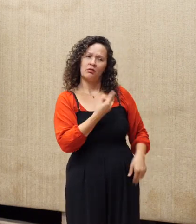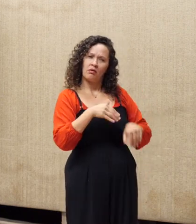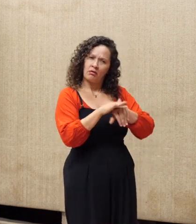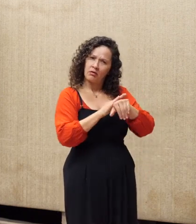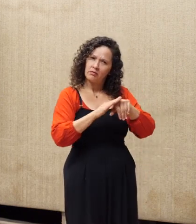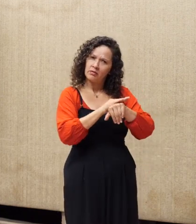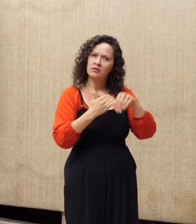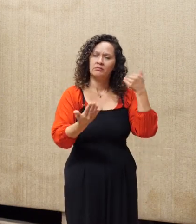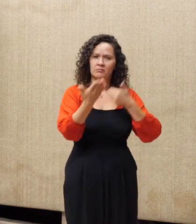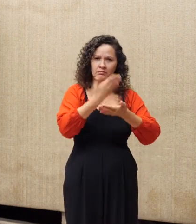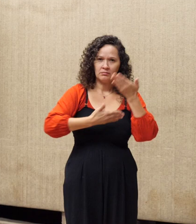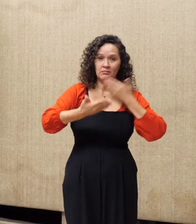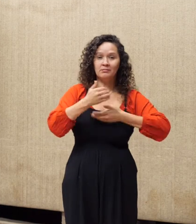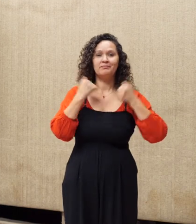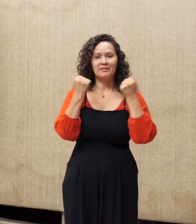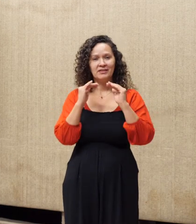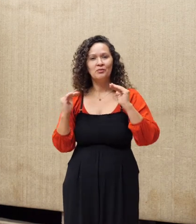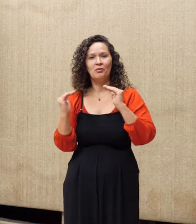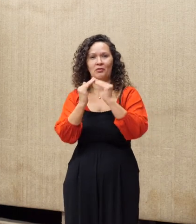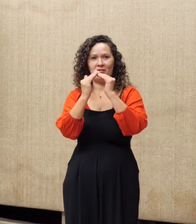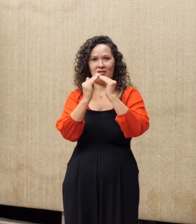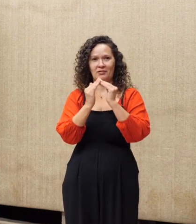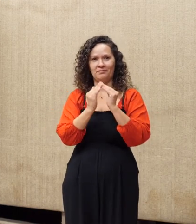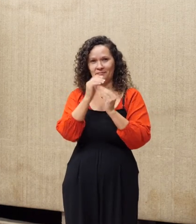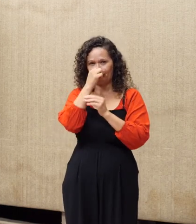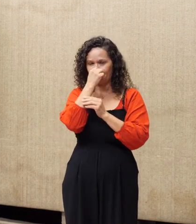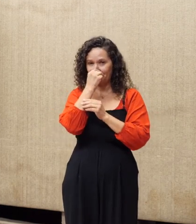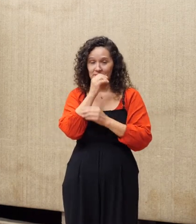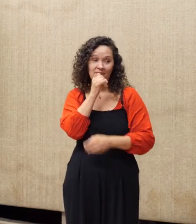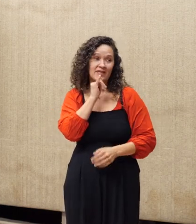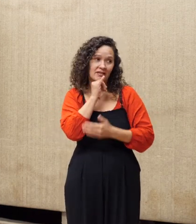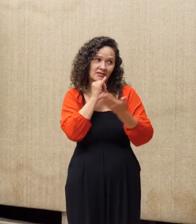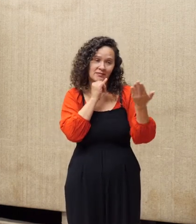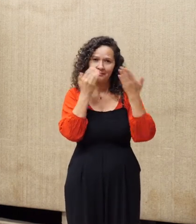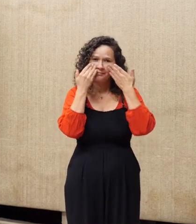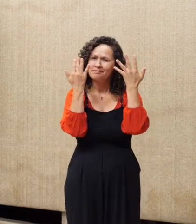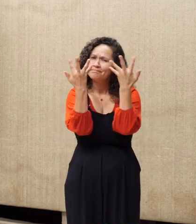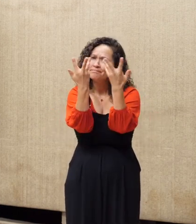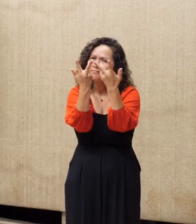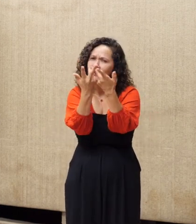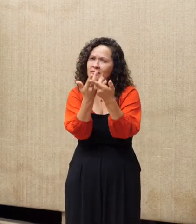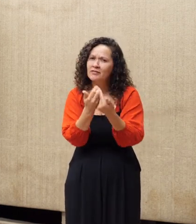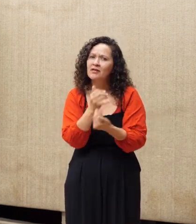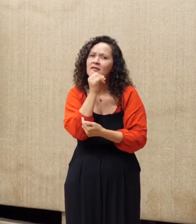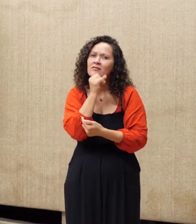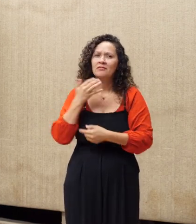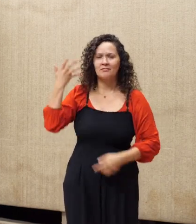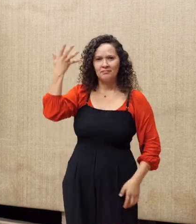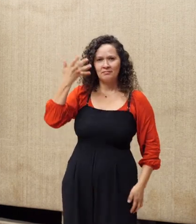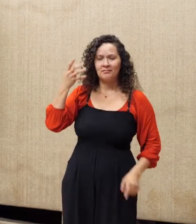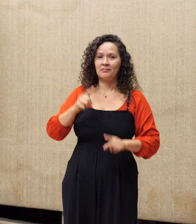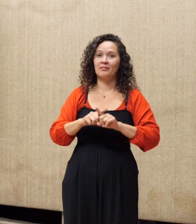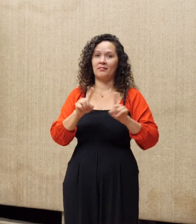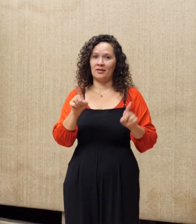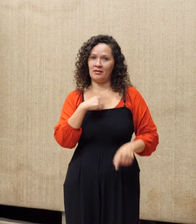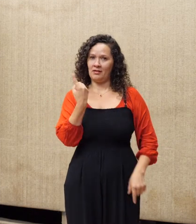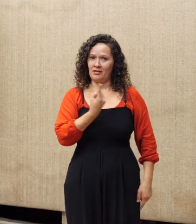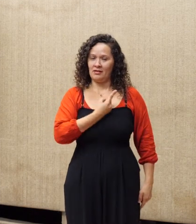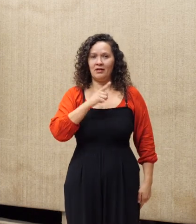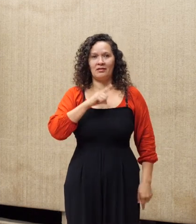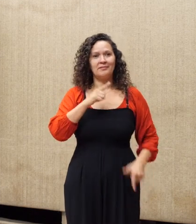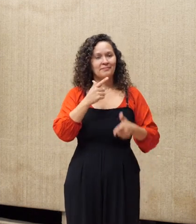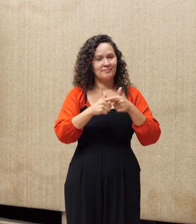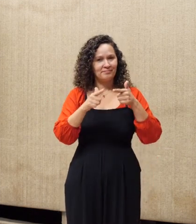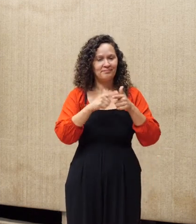gente ter hegemonia nesse debate da Guarda Municipal. Os exemplos que foram dados aqui são excelentes, né? Mas a gente tem